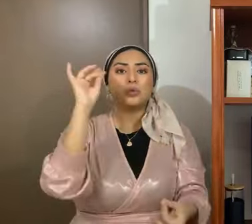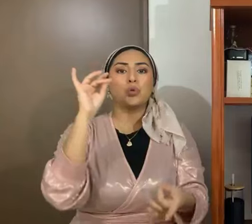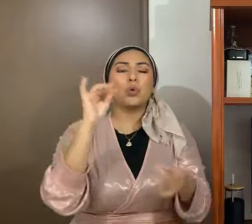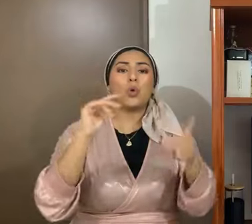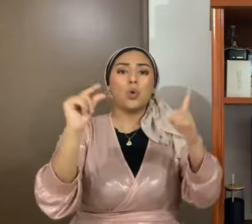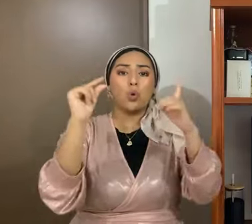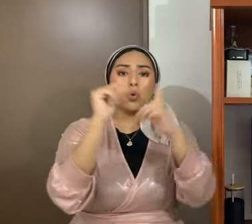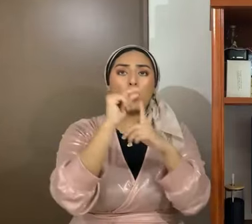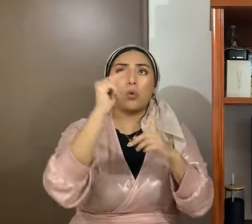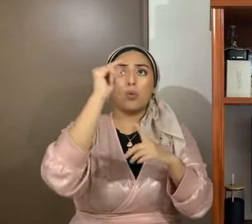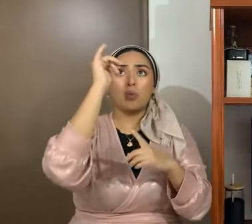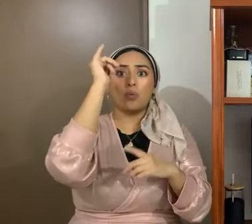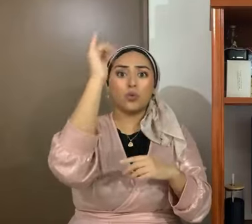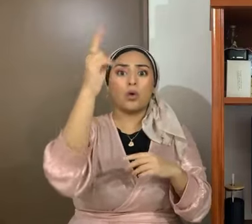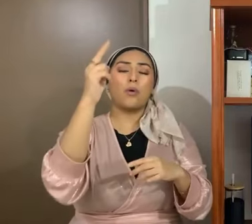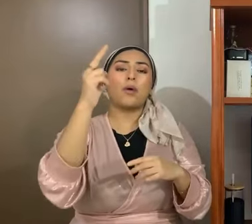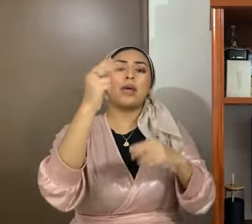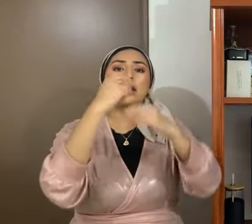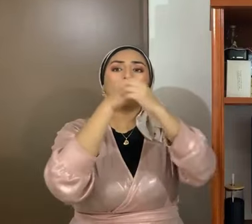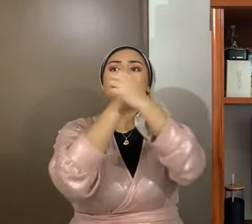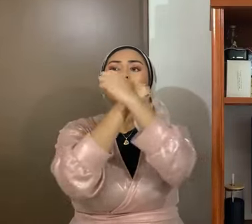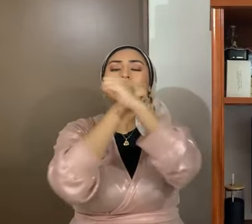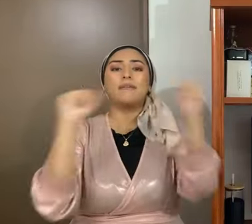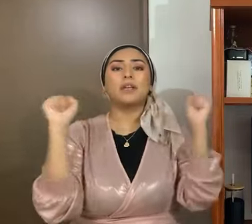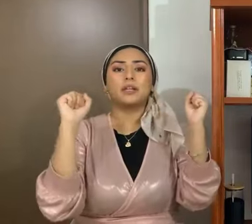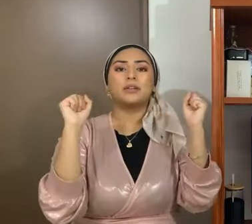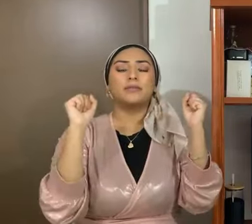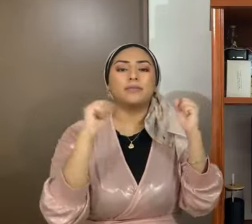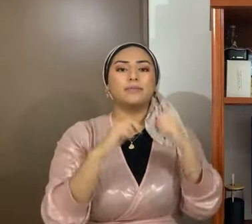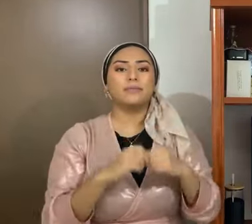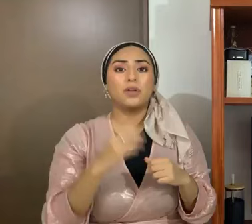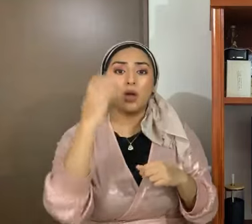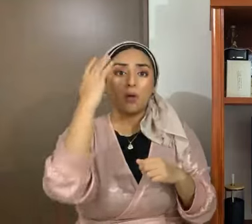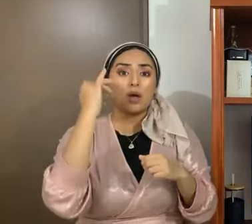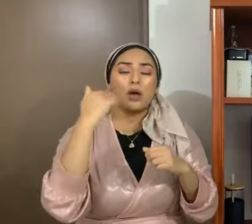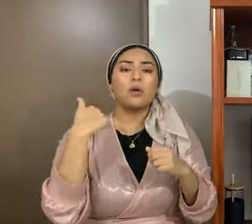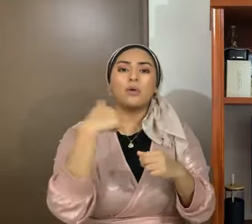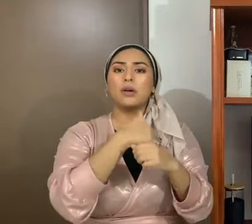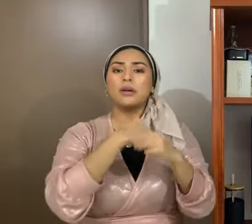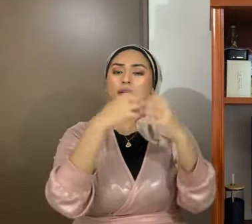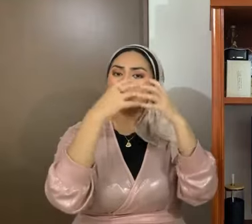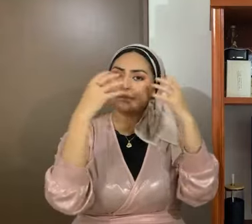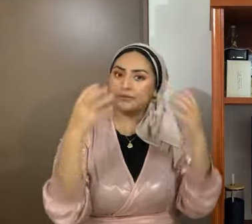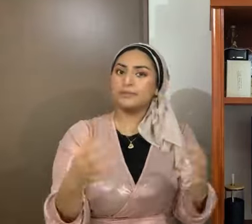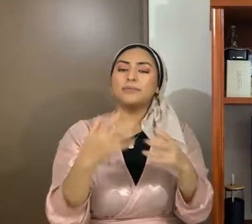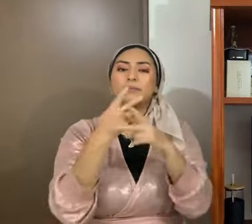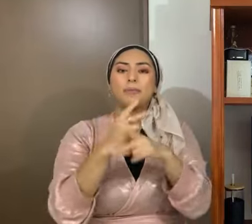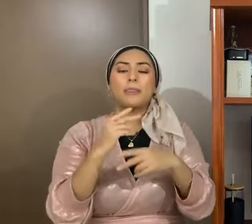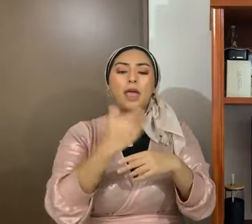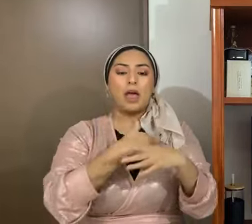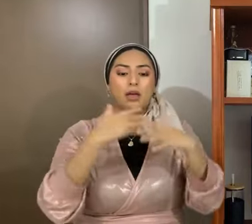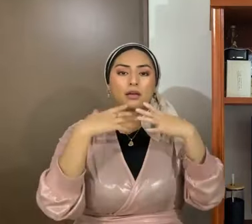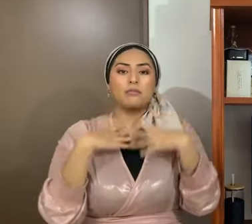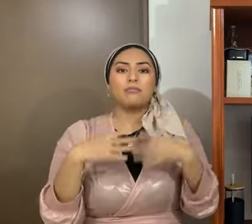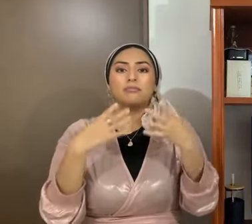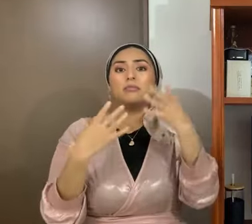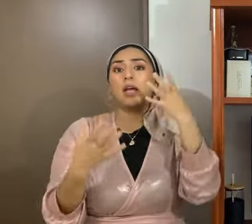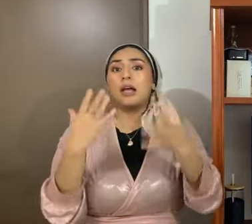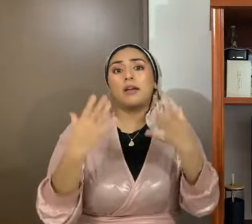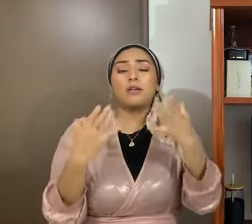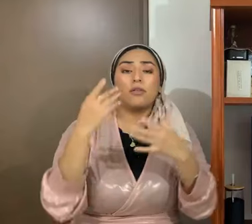la palabra de Yahweh, la salvación. ¿Amén? Por eso hay que tener mucho cuidado en nuestra vestimenta. A lo